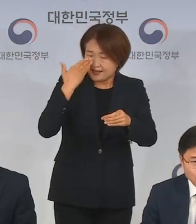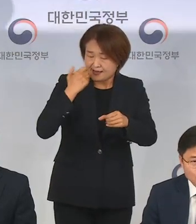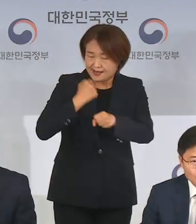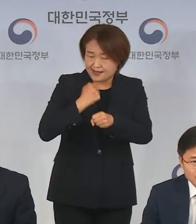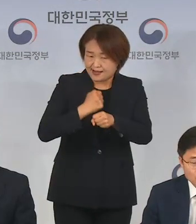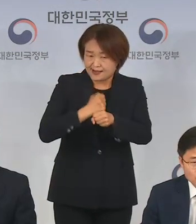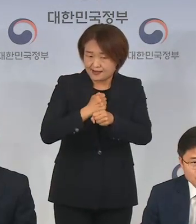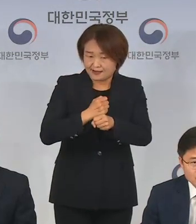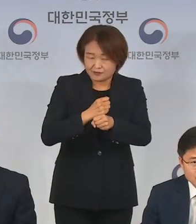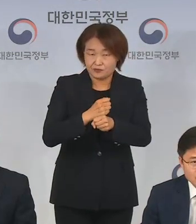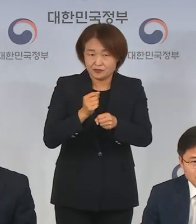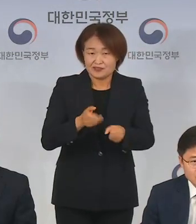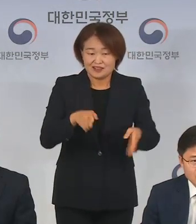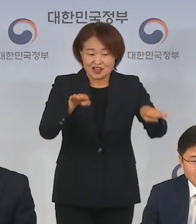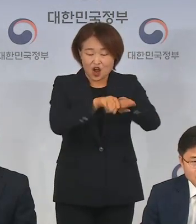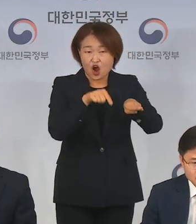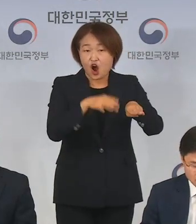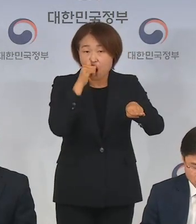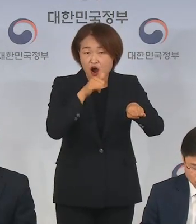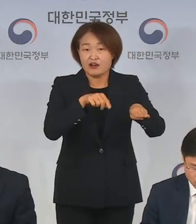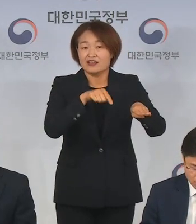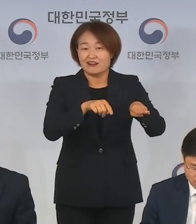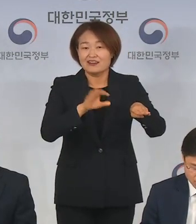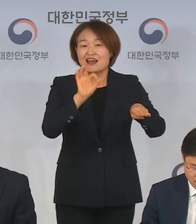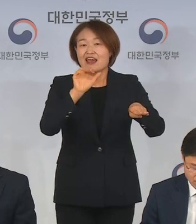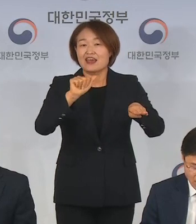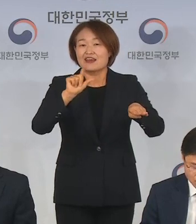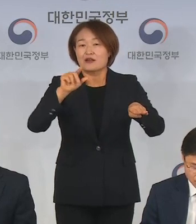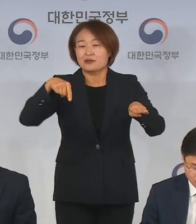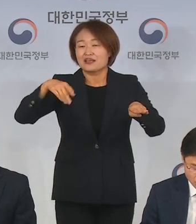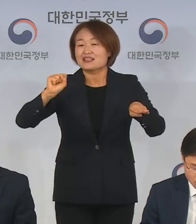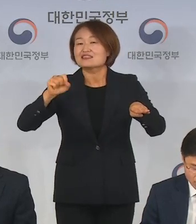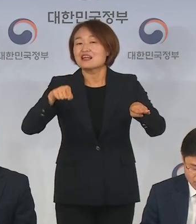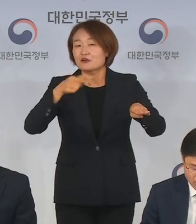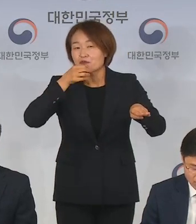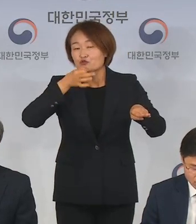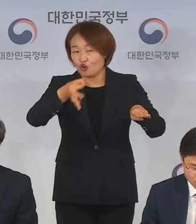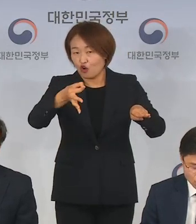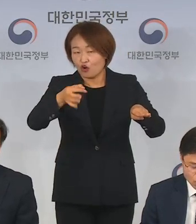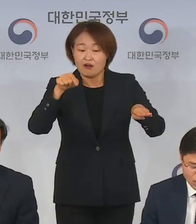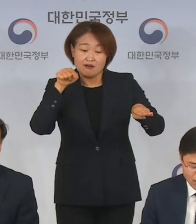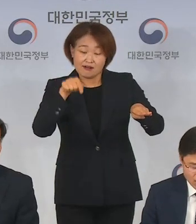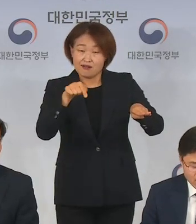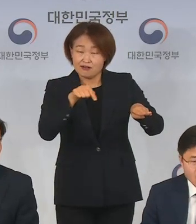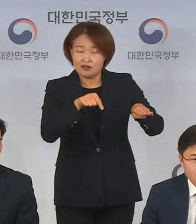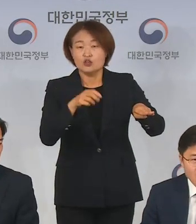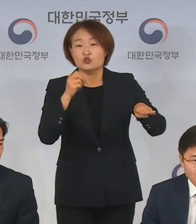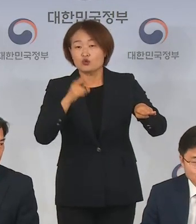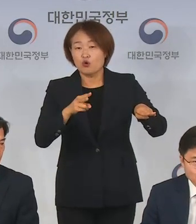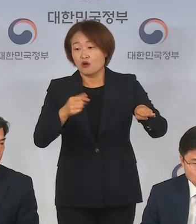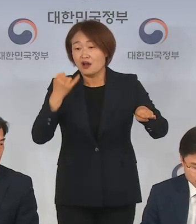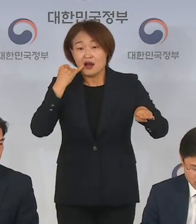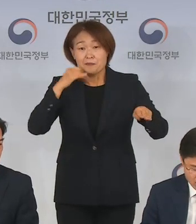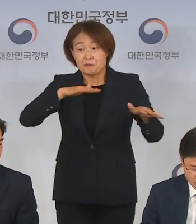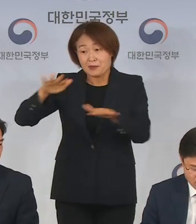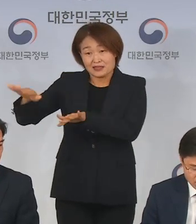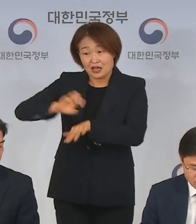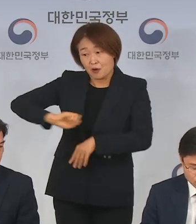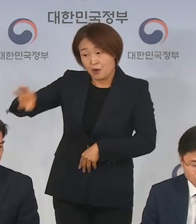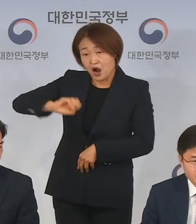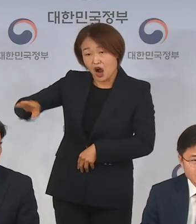다핵종 제거 설비, 알프스라고 얘기를 합니다. 이 알프스 설비, 그리고 해양 방출